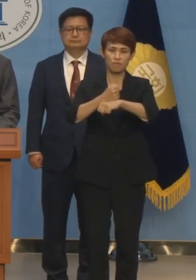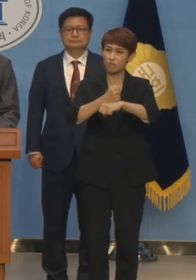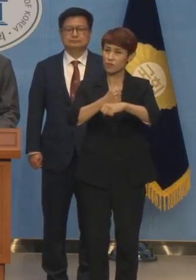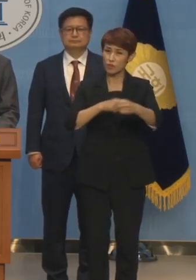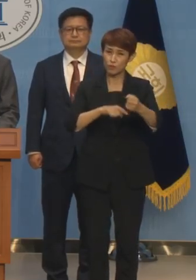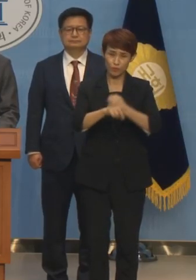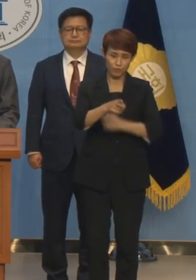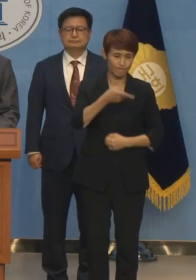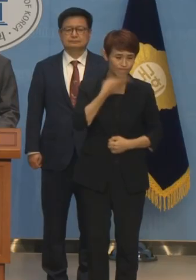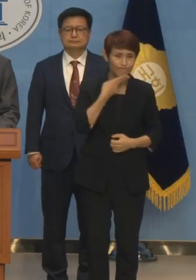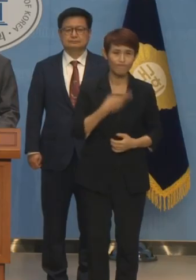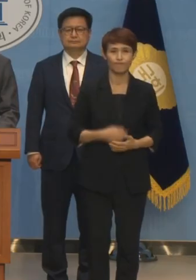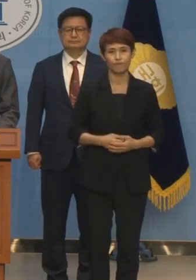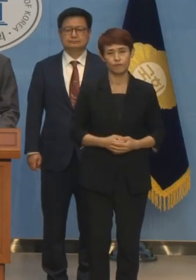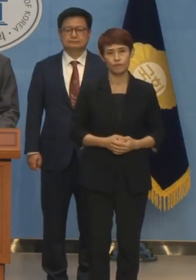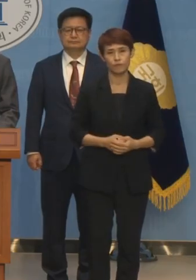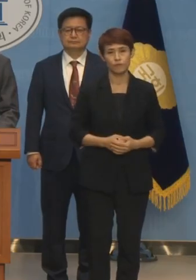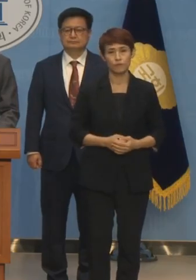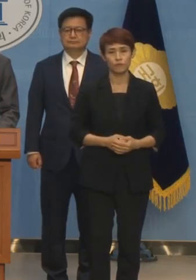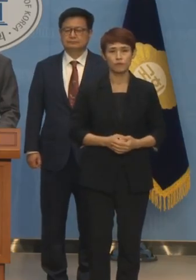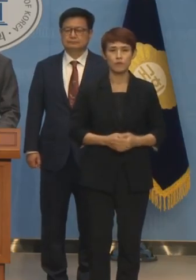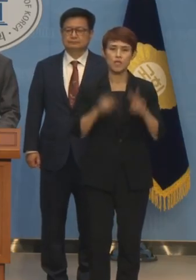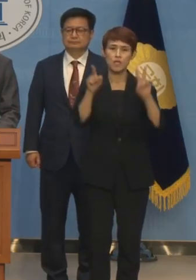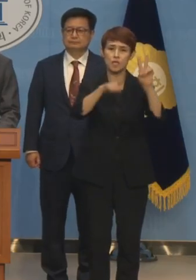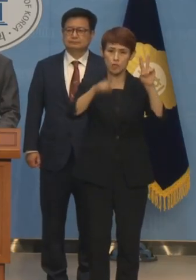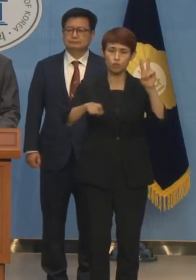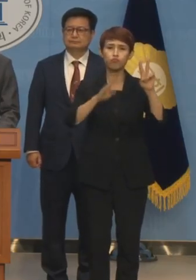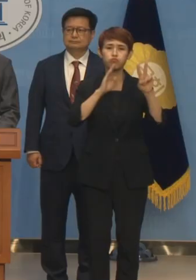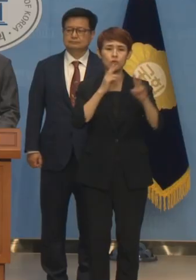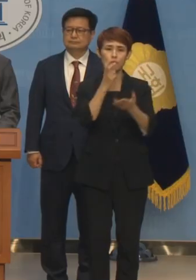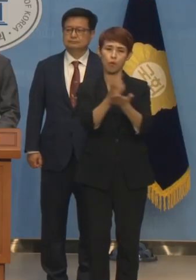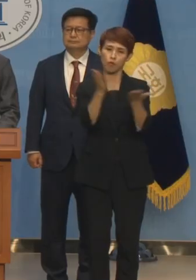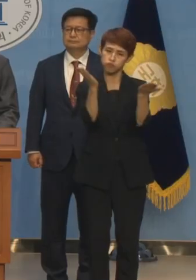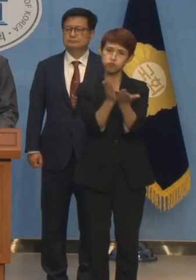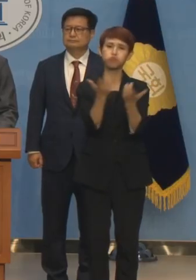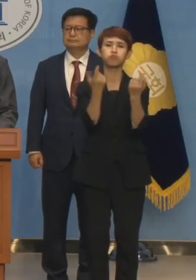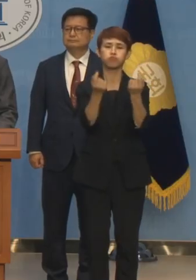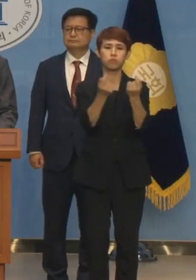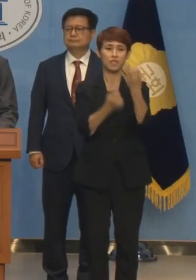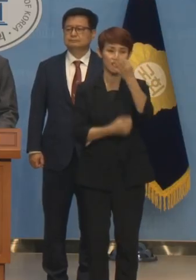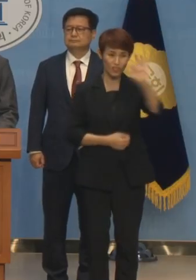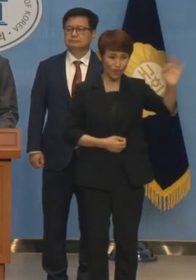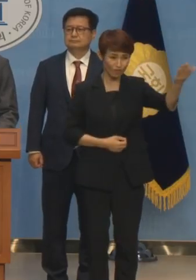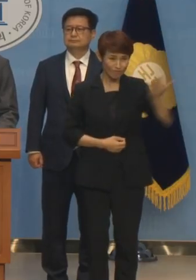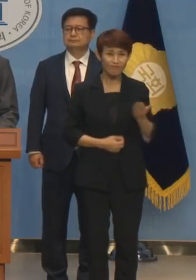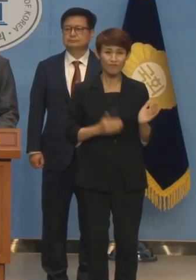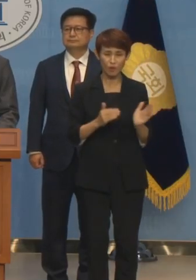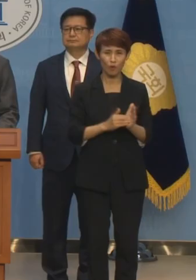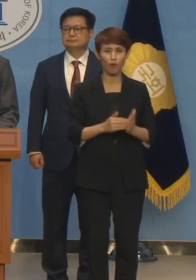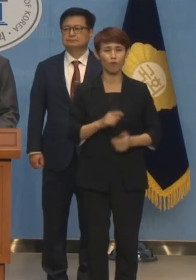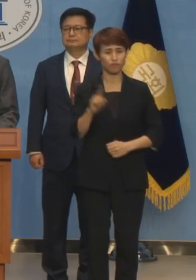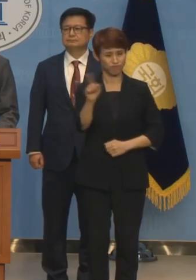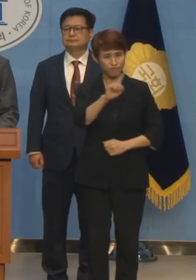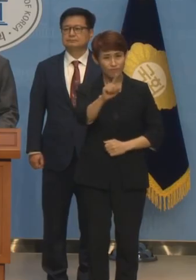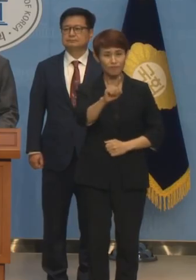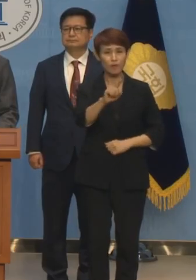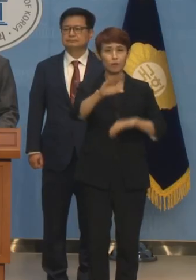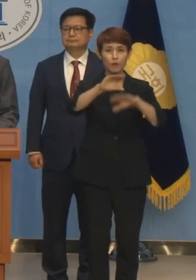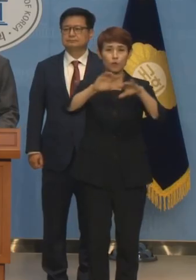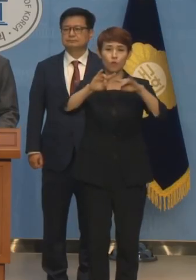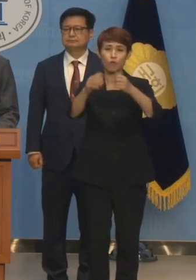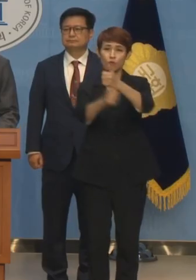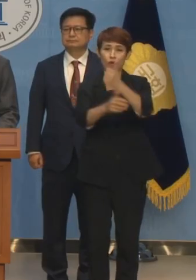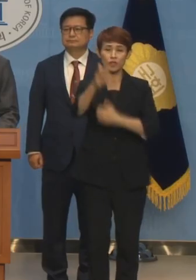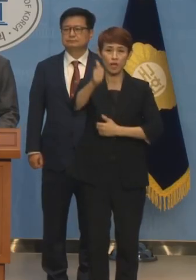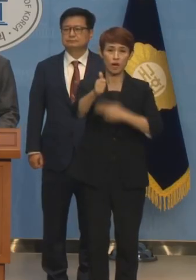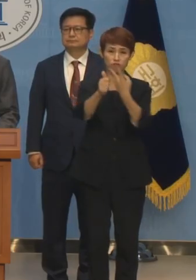명분을 잃었습니다. 2인 체제의 합법성까지 인정해버린 마당에 무슨 근거로 방통위원장